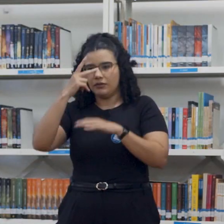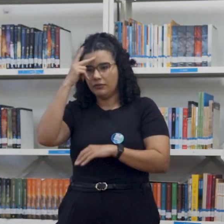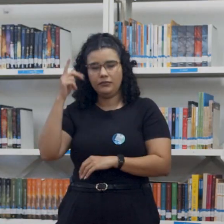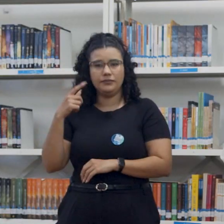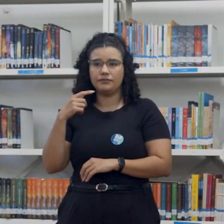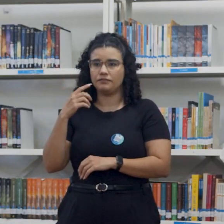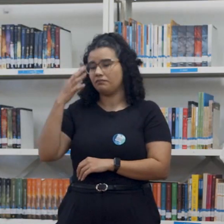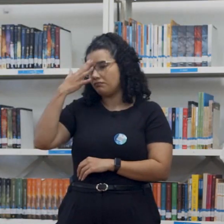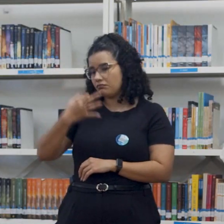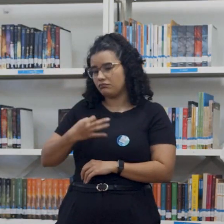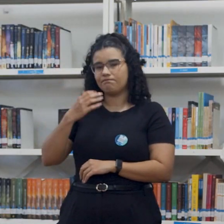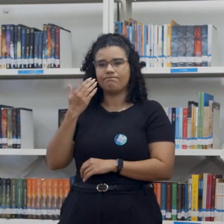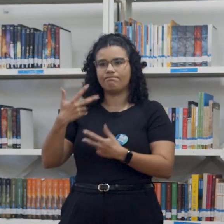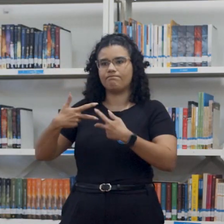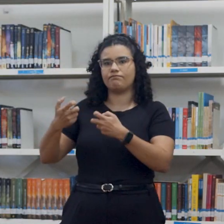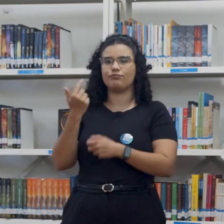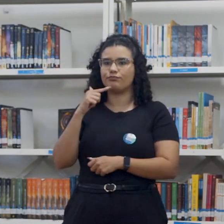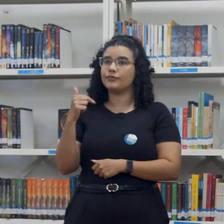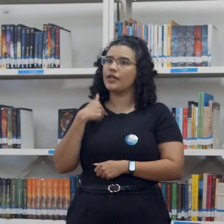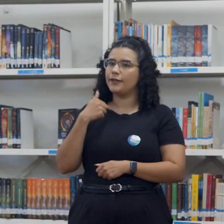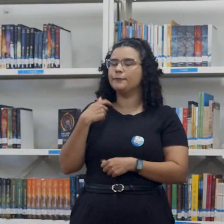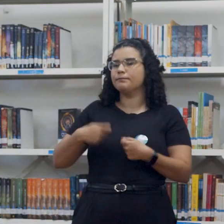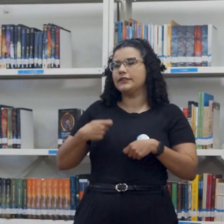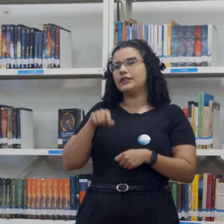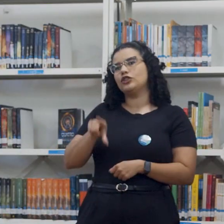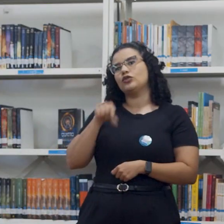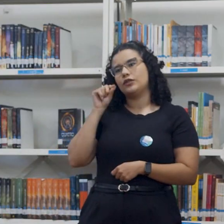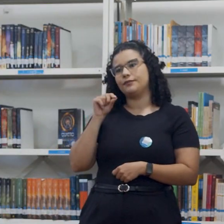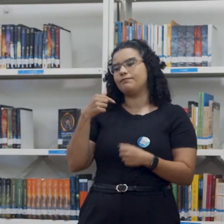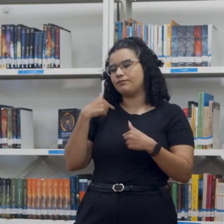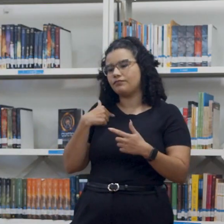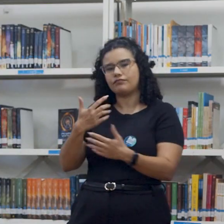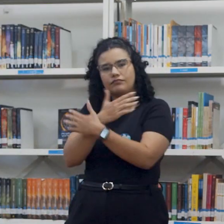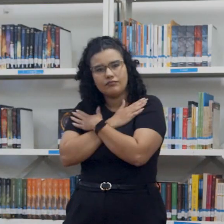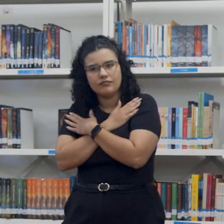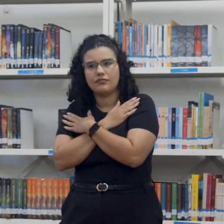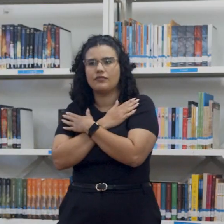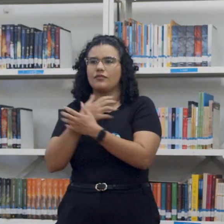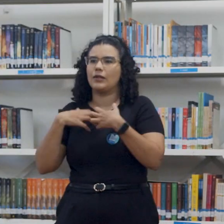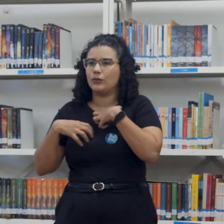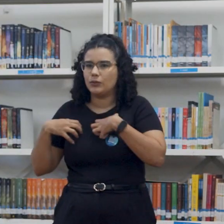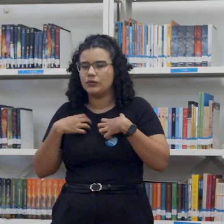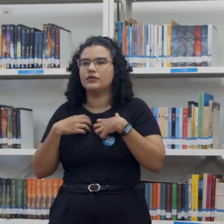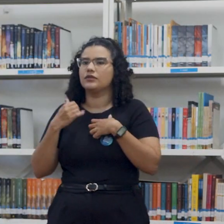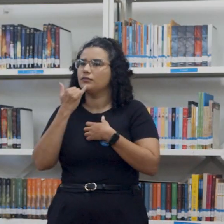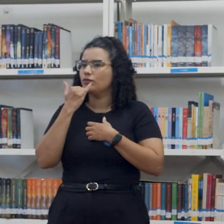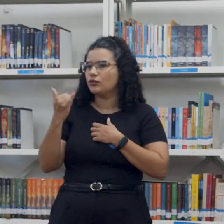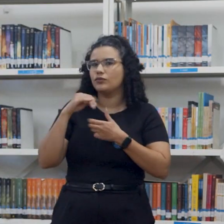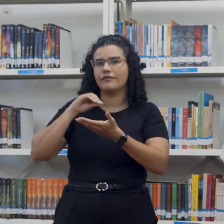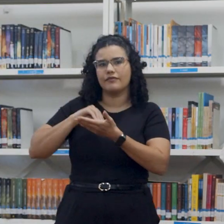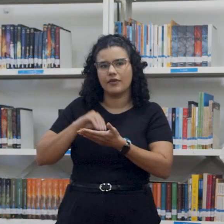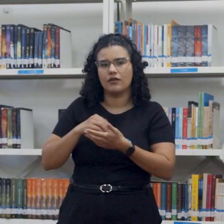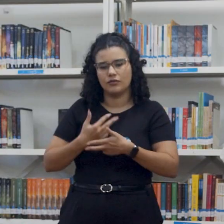menos compreendida. Eu fiz uma escolha. Te abraçar em suas dores, pedir perdão pelas minhas faltas e